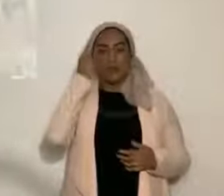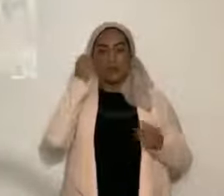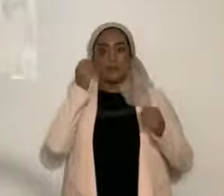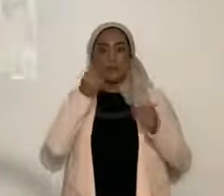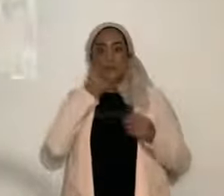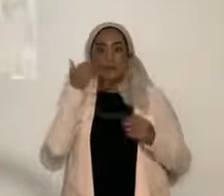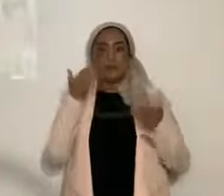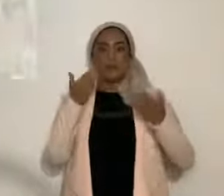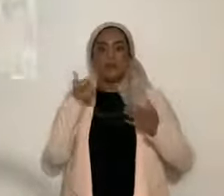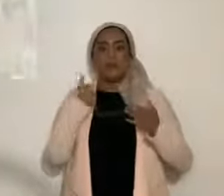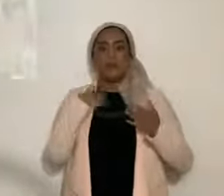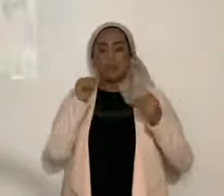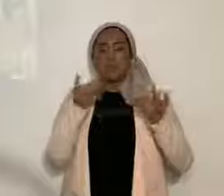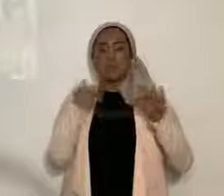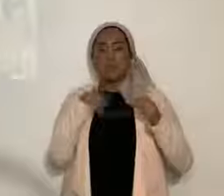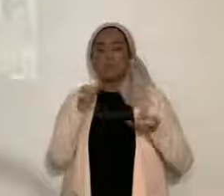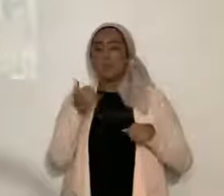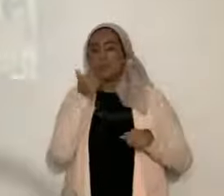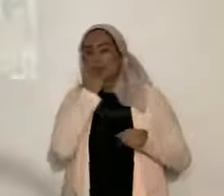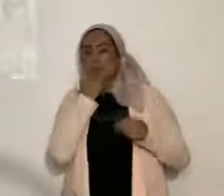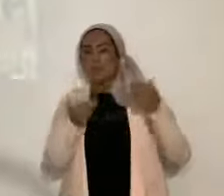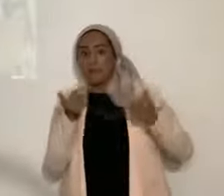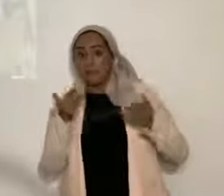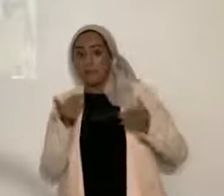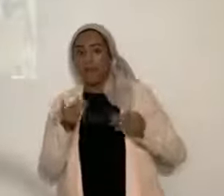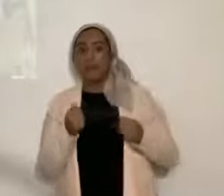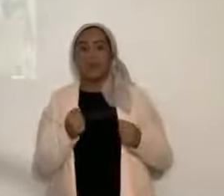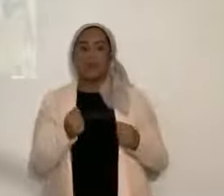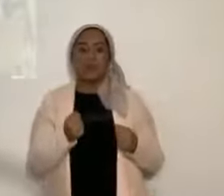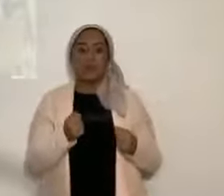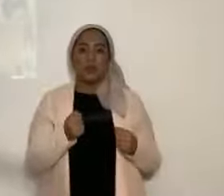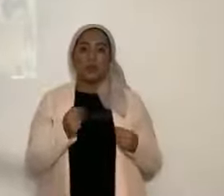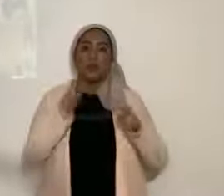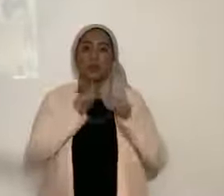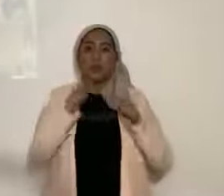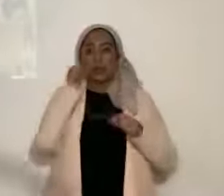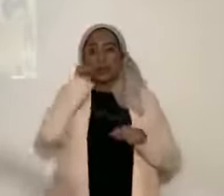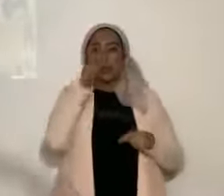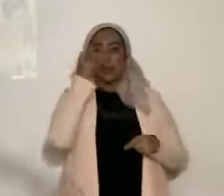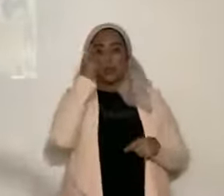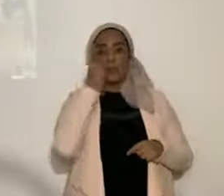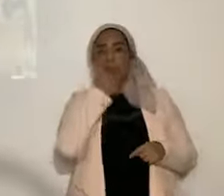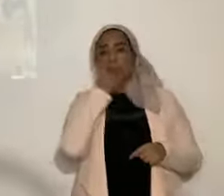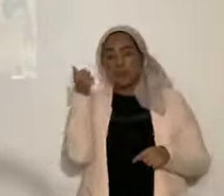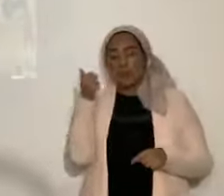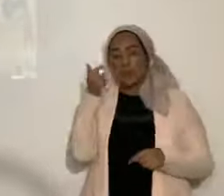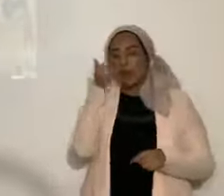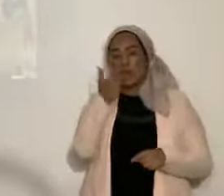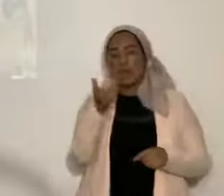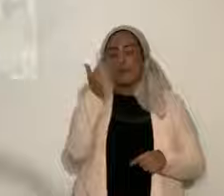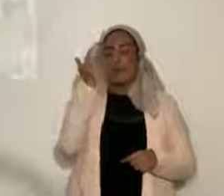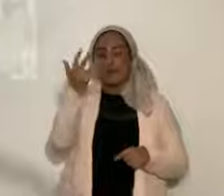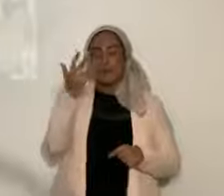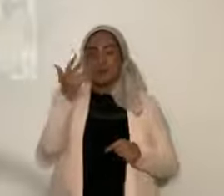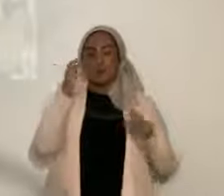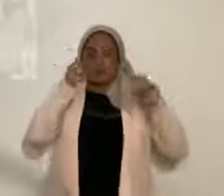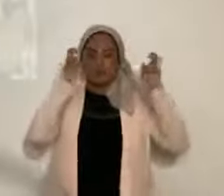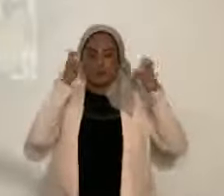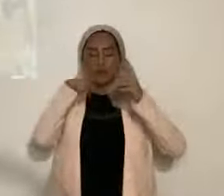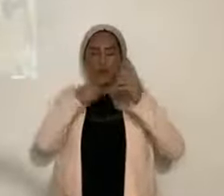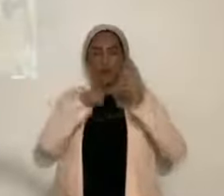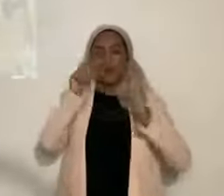puedo cometer un lapsus, un error, y lo rectifico rápido. Pero para que se lo entienda bien, ve los 5 temas del